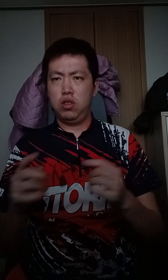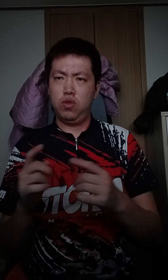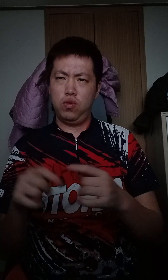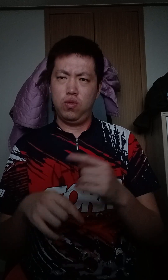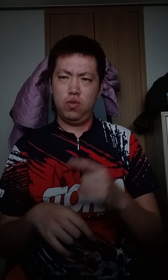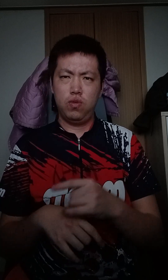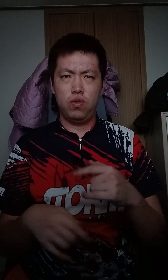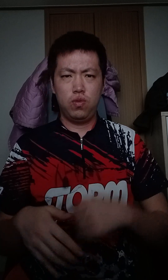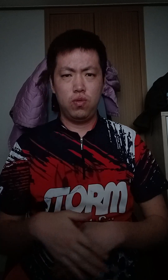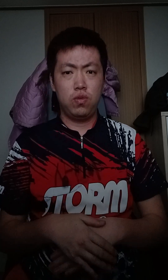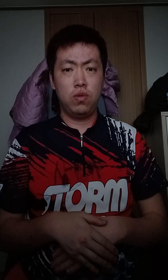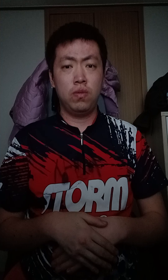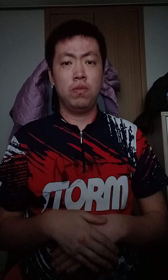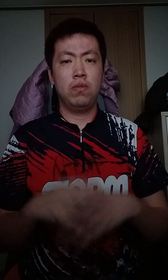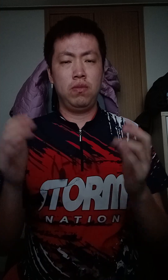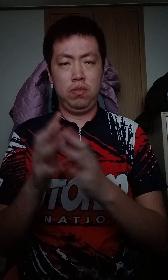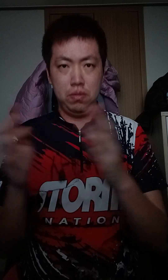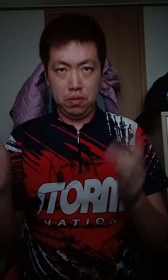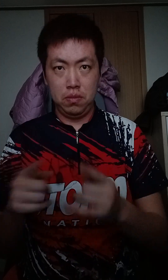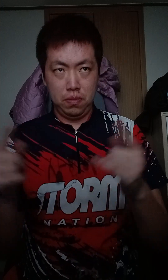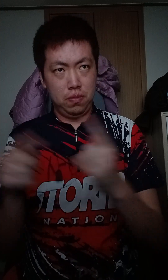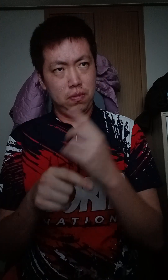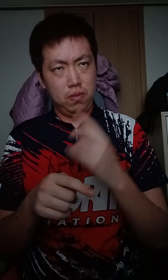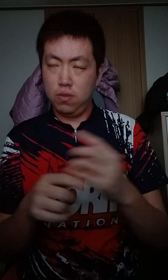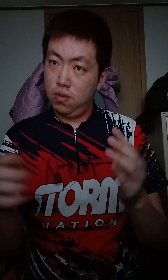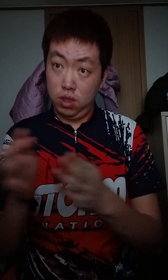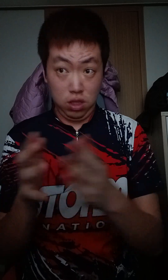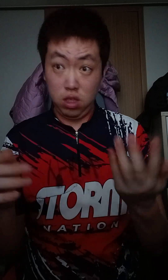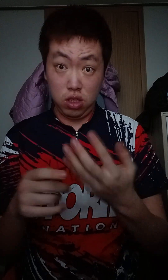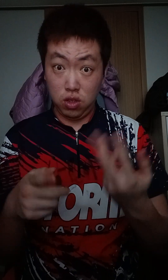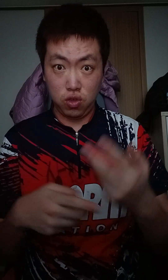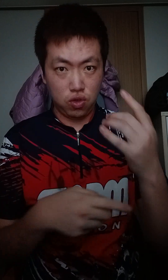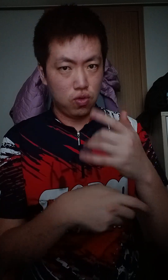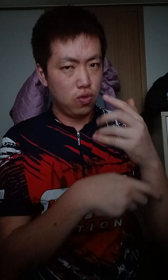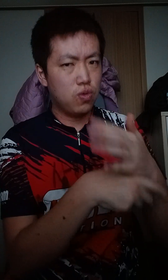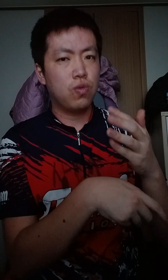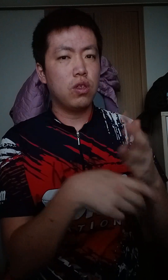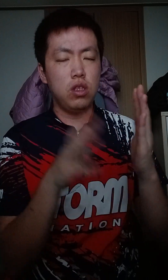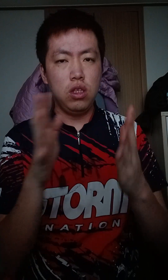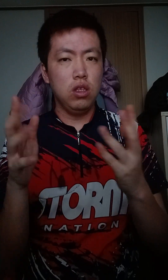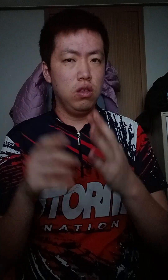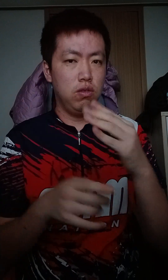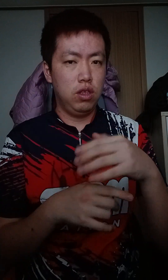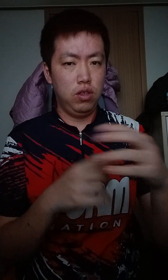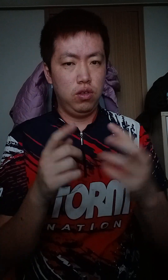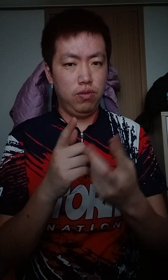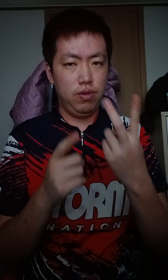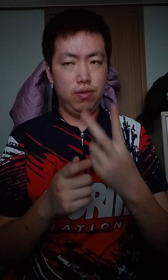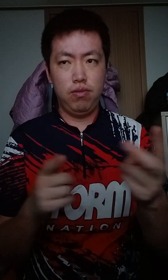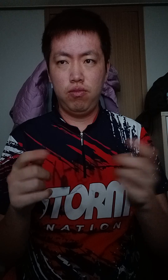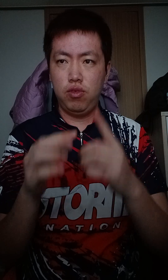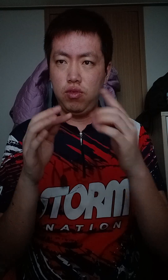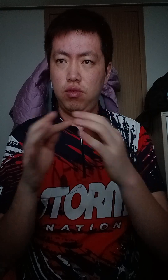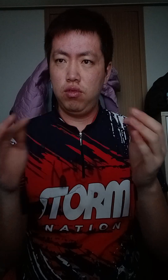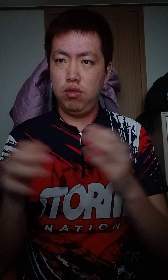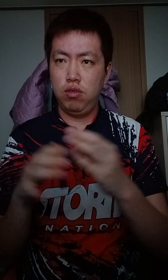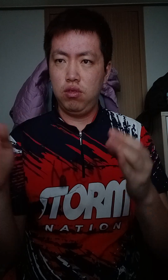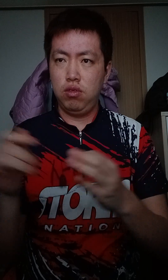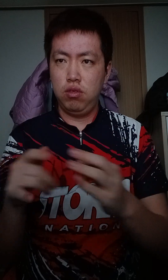서귀포시도 학대 의심 정황이 있는데도 신고 의무를 이행하지 않은 시설 종사자 10명에게 과태료 200만 원을 부과하고 개선 명령을